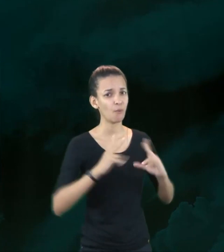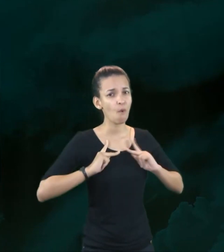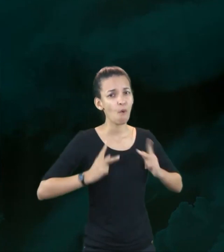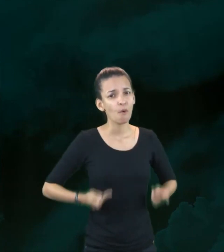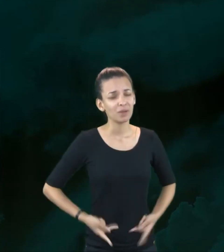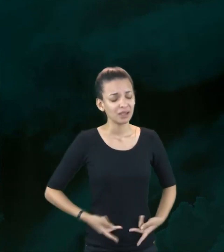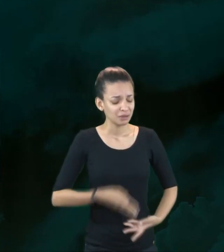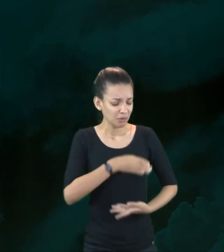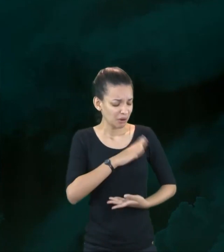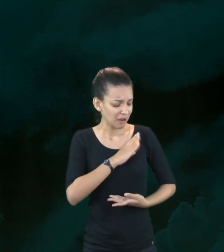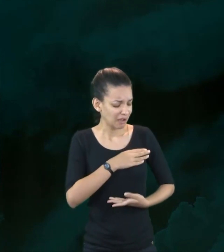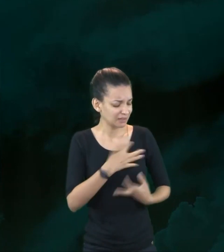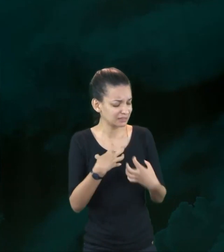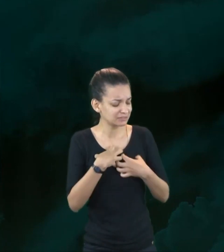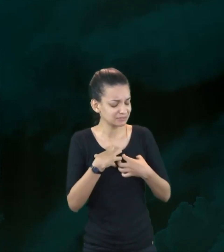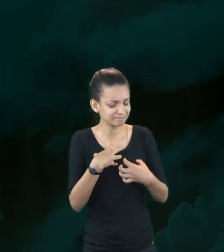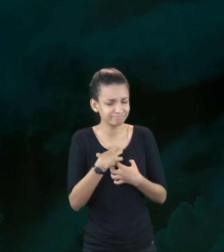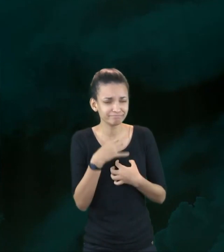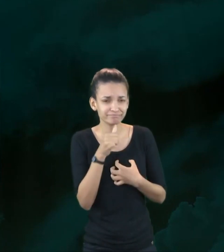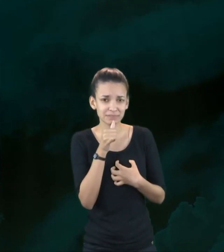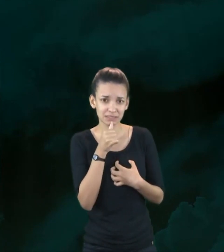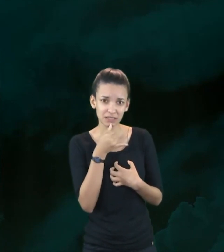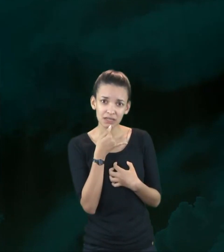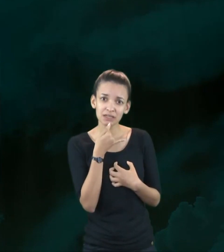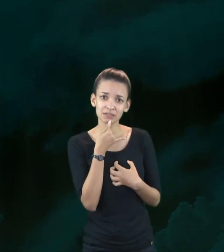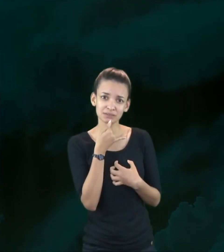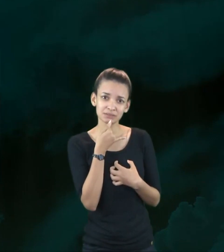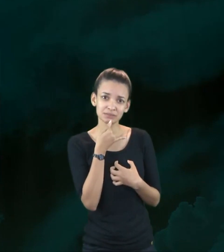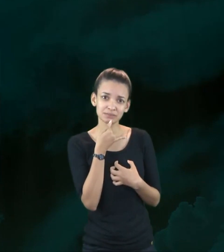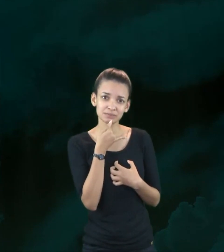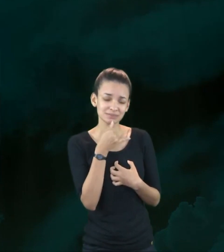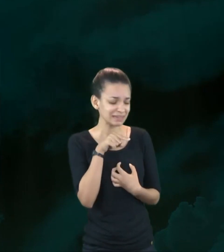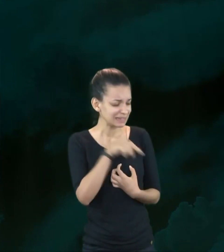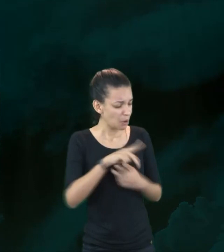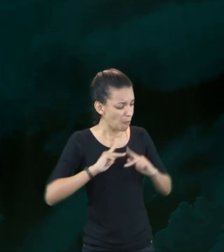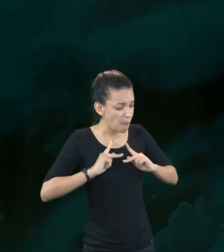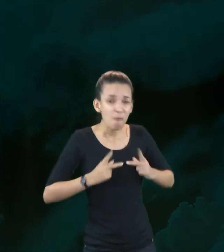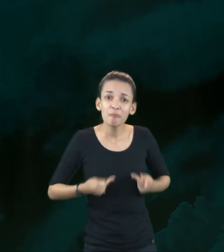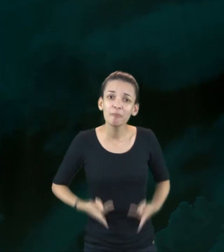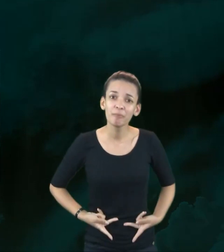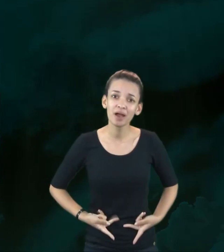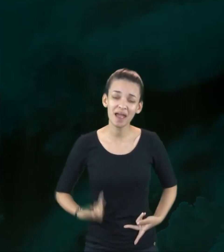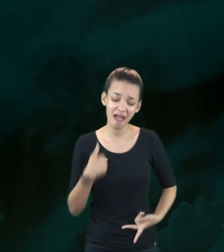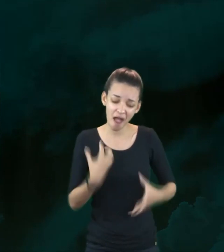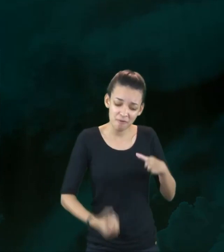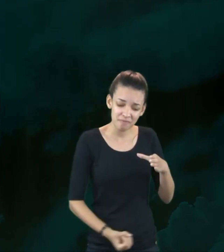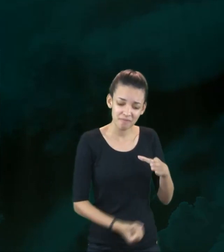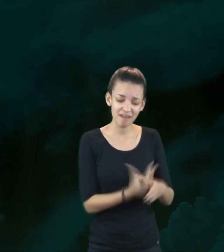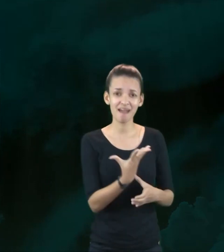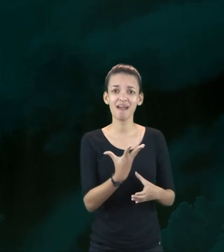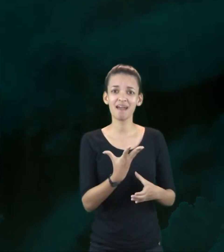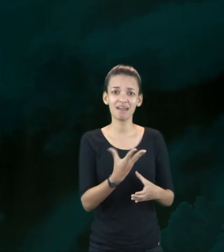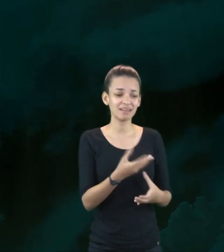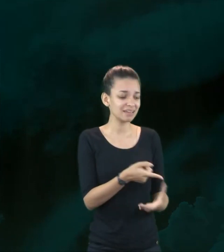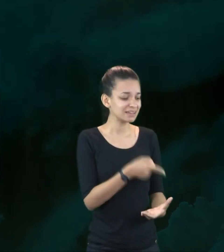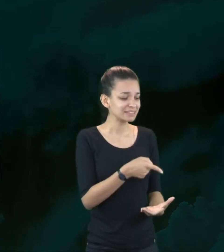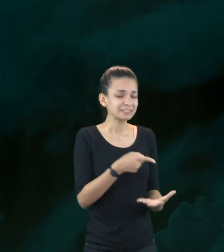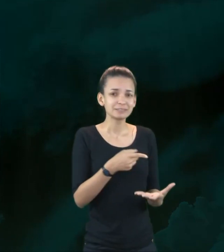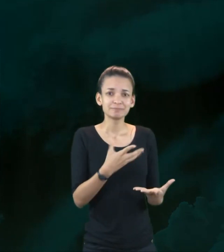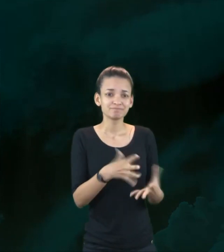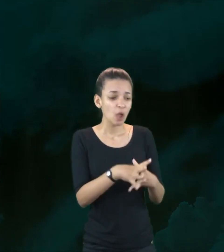coração. Aquela raça humana que eu criei, daqui a pouco vai desaparecer, vai estar totalmente contaminada.